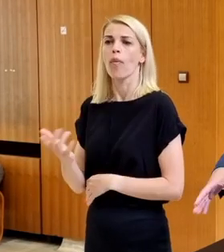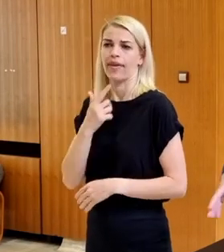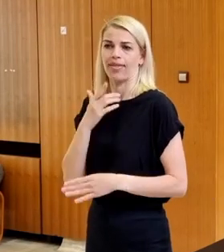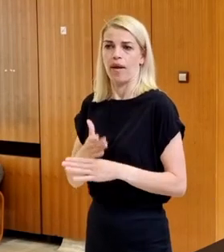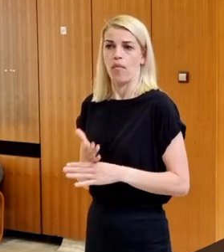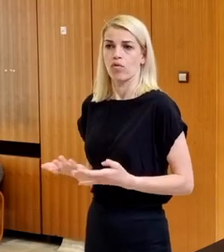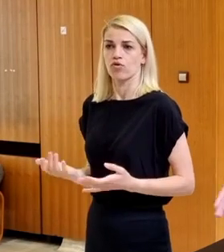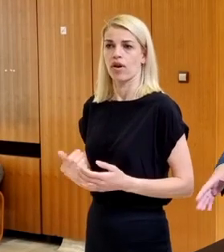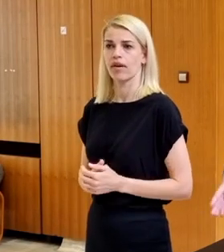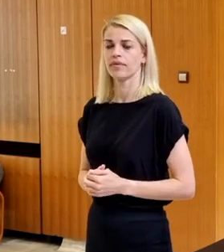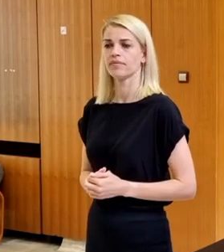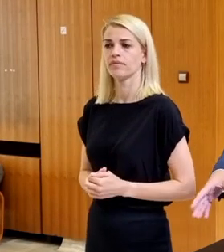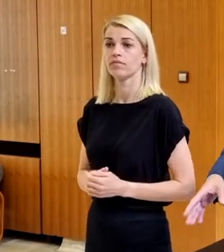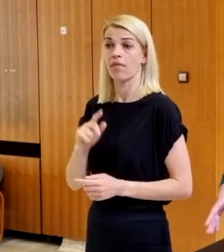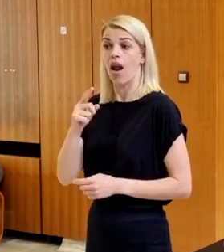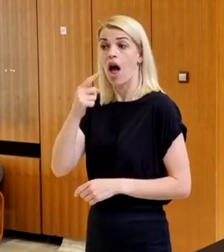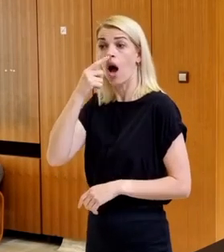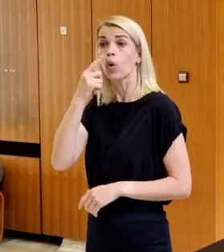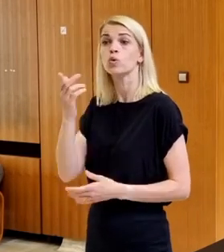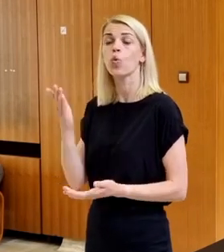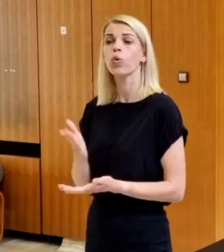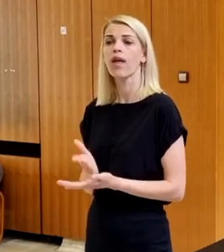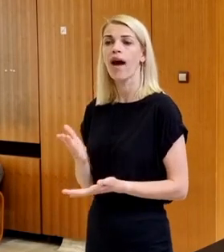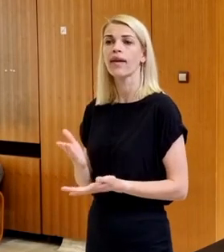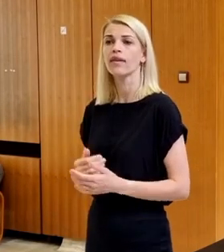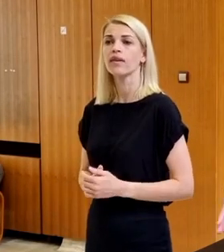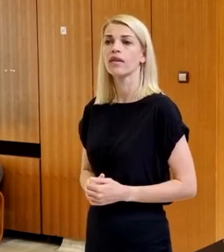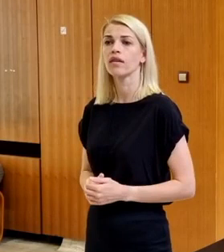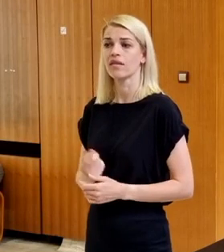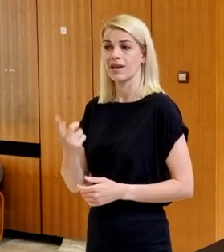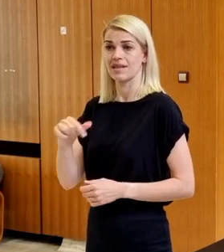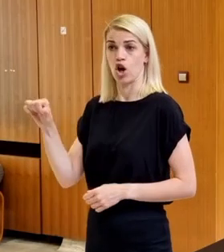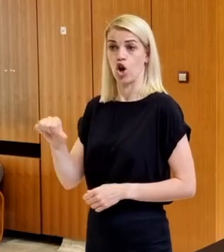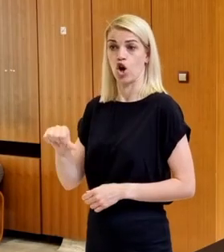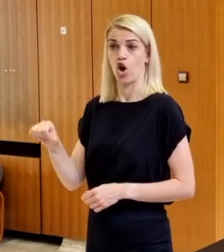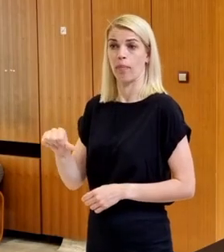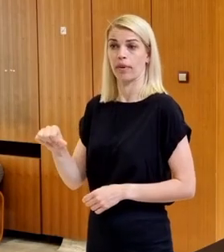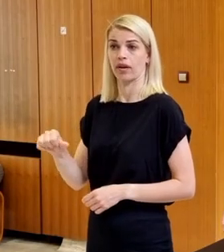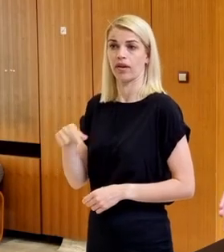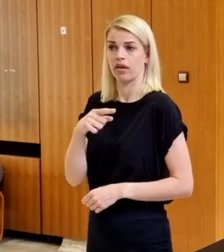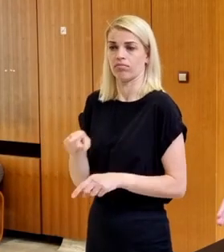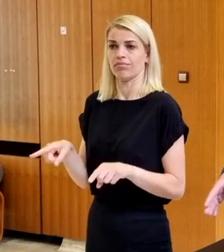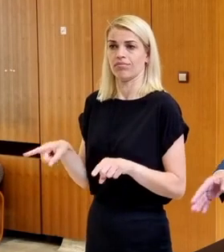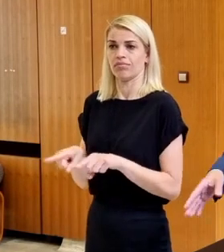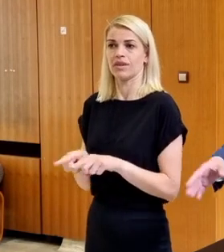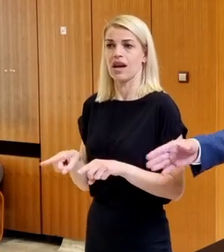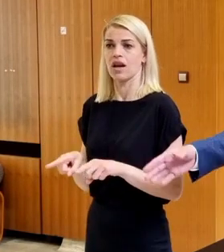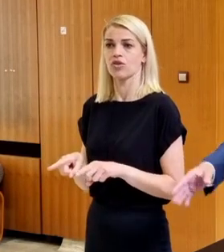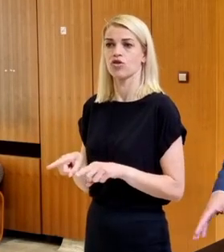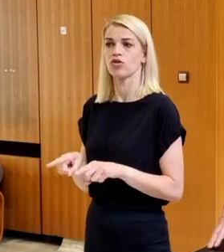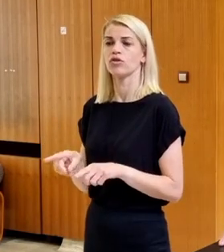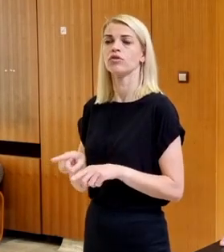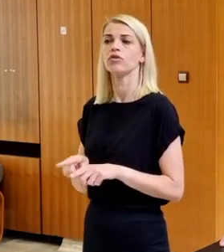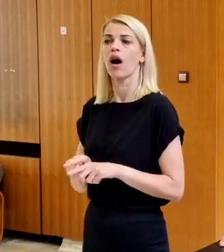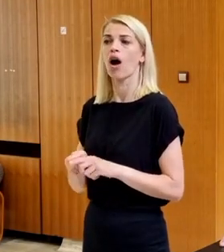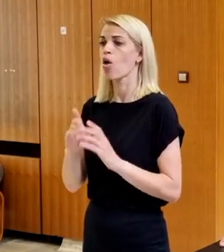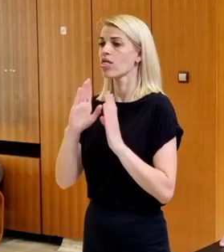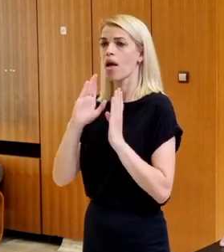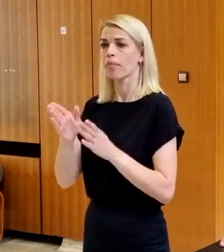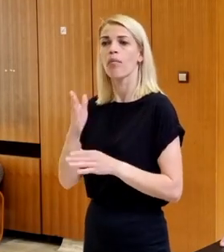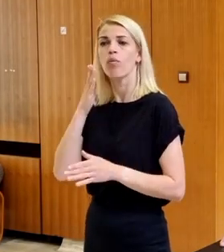Však ale tú daň, tú ruskú daň z ropy, však tak tam tiež nepriamo ju budú platiť